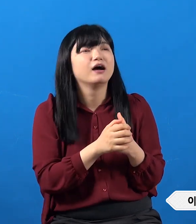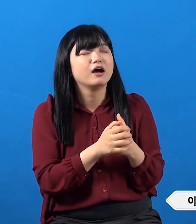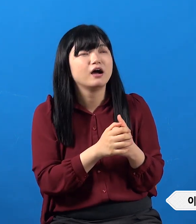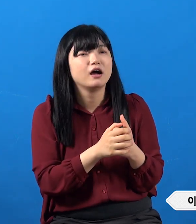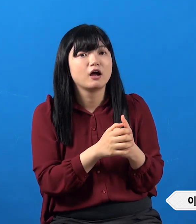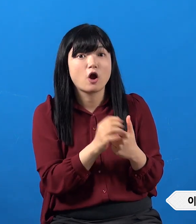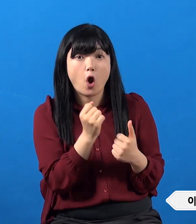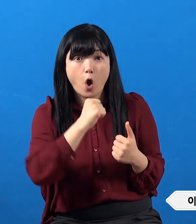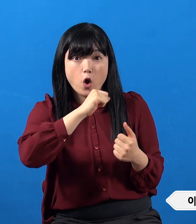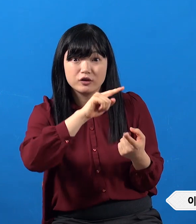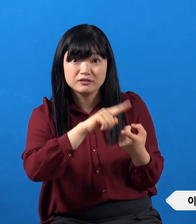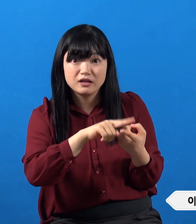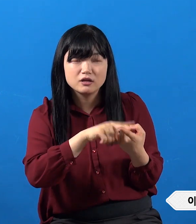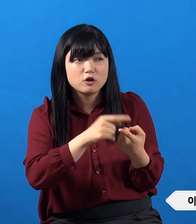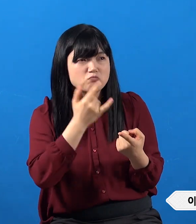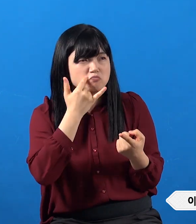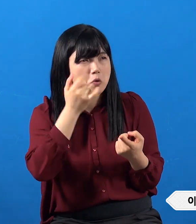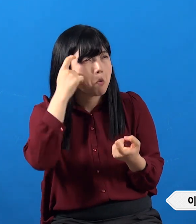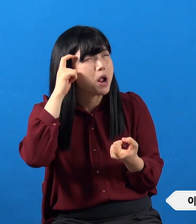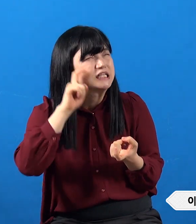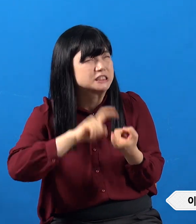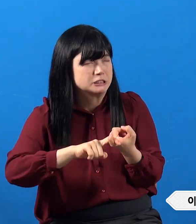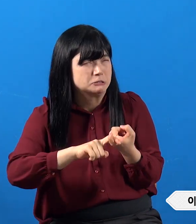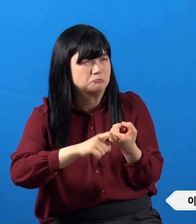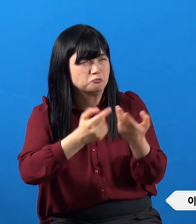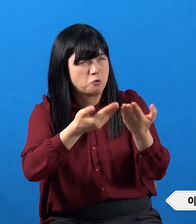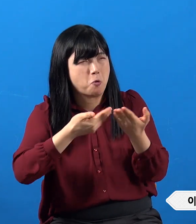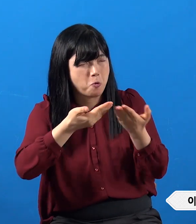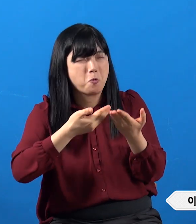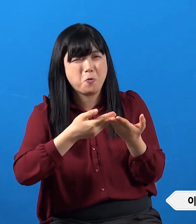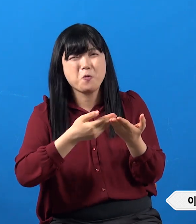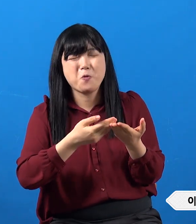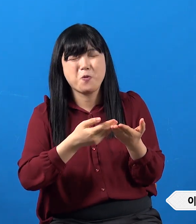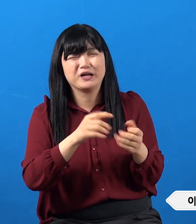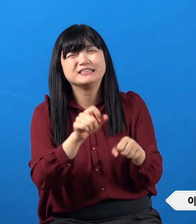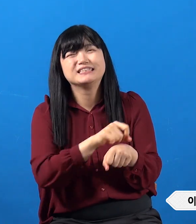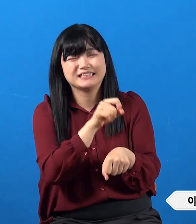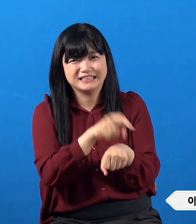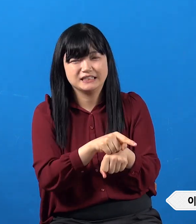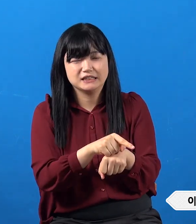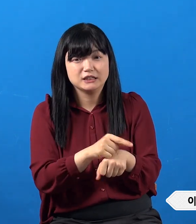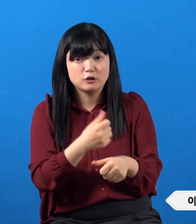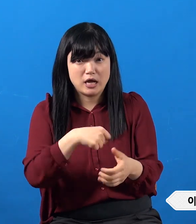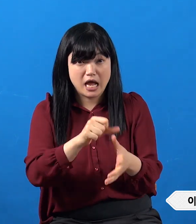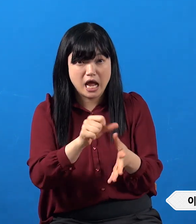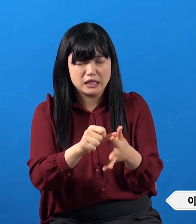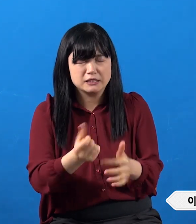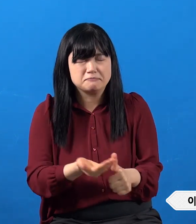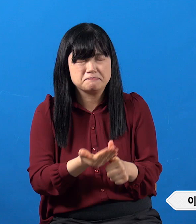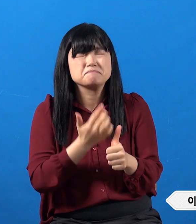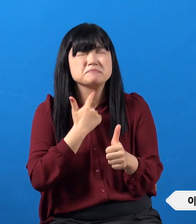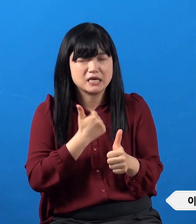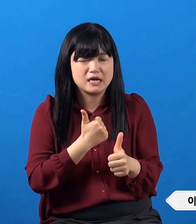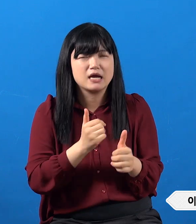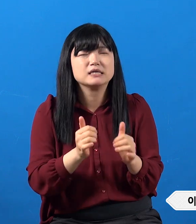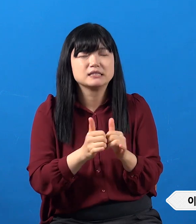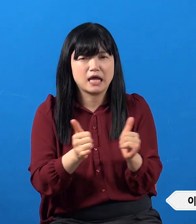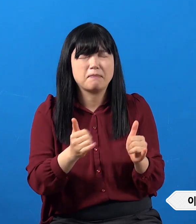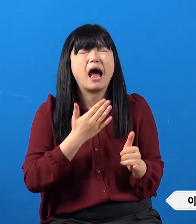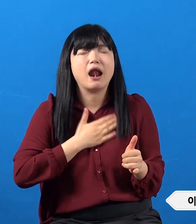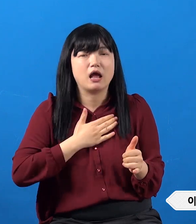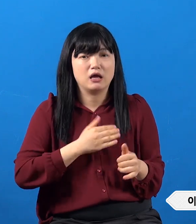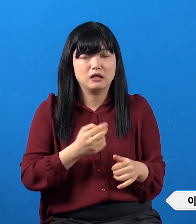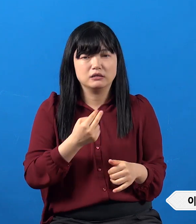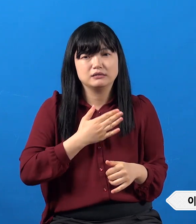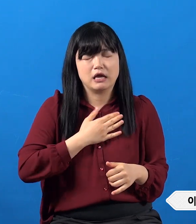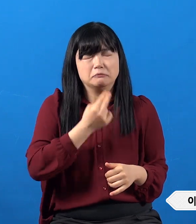근데 거역 자체가 부모의 관심을 끌기 위해서 그런 것이죠. 두 아들 길러보신 분은 알 거예요.